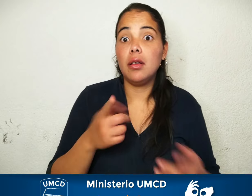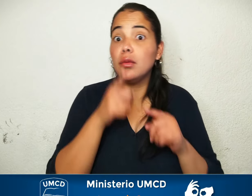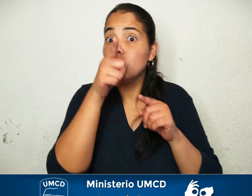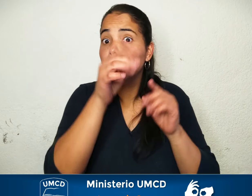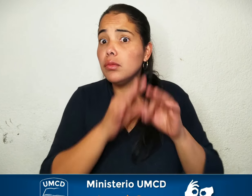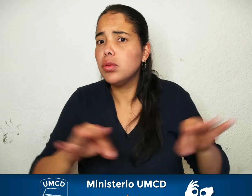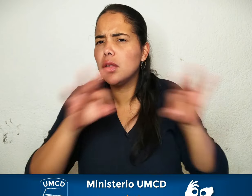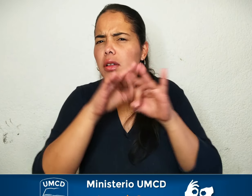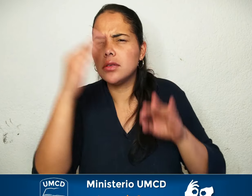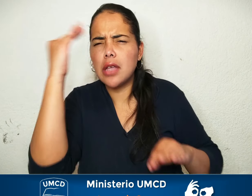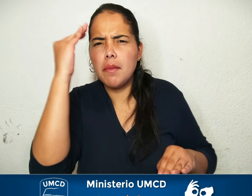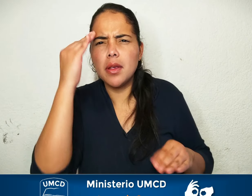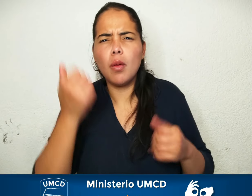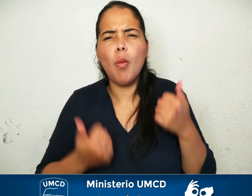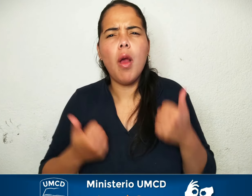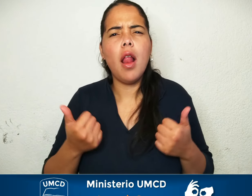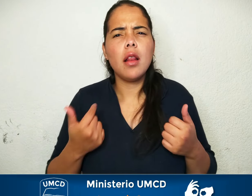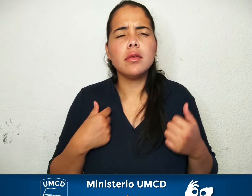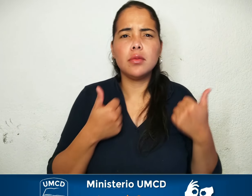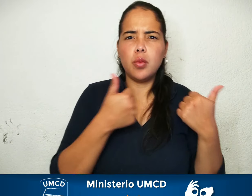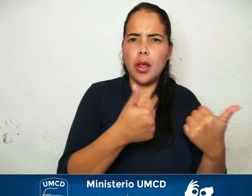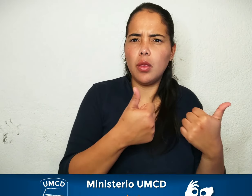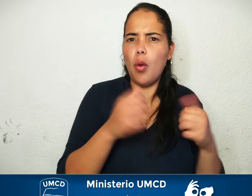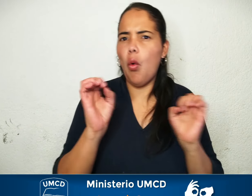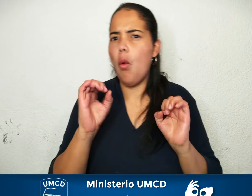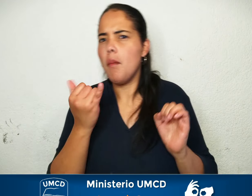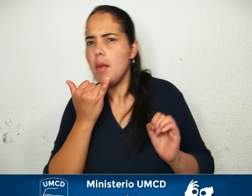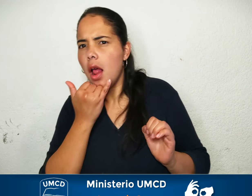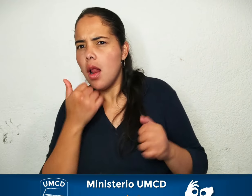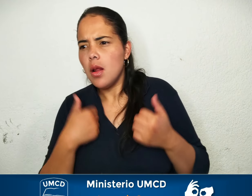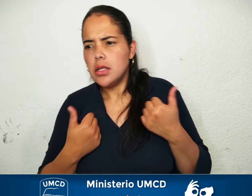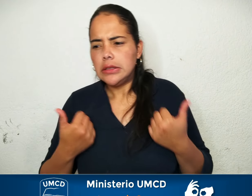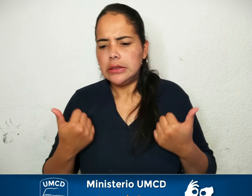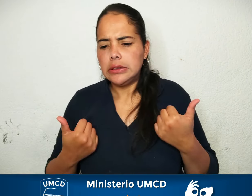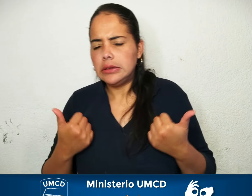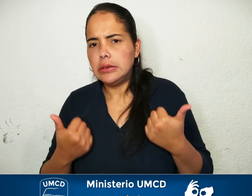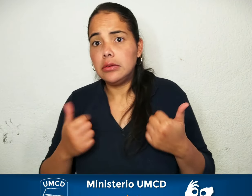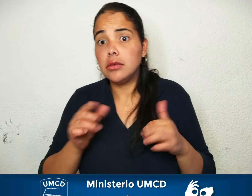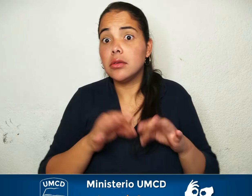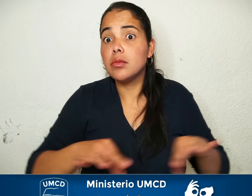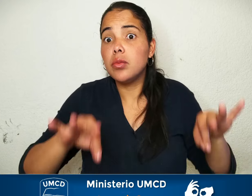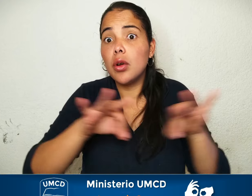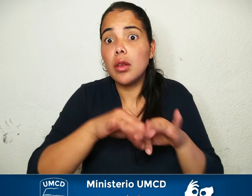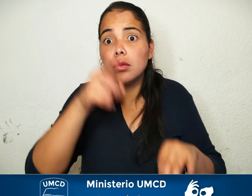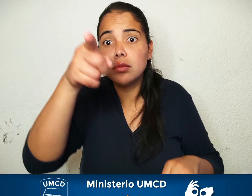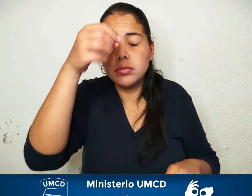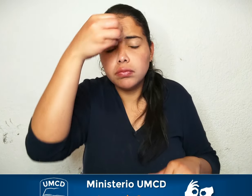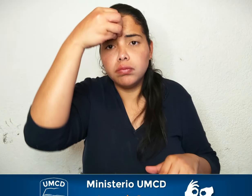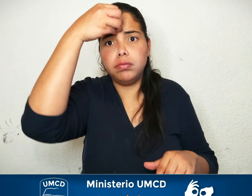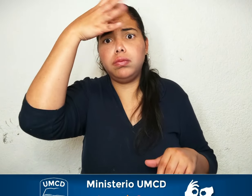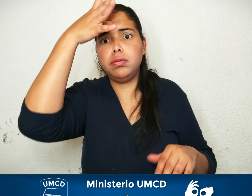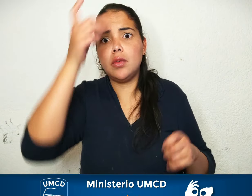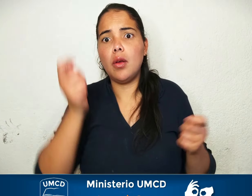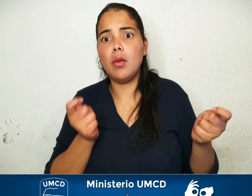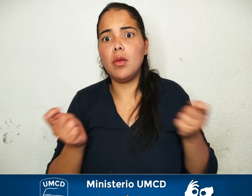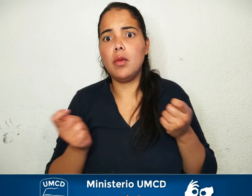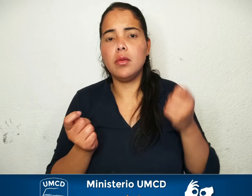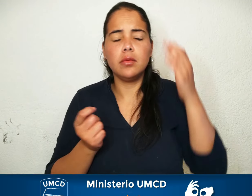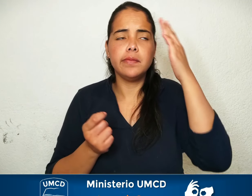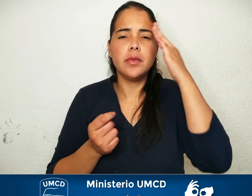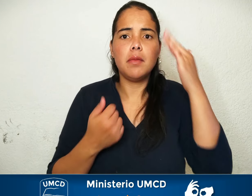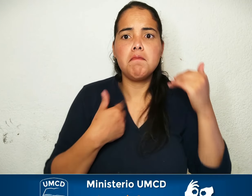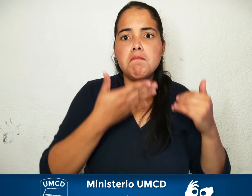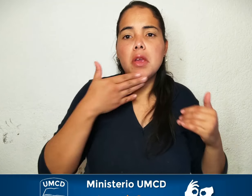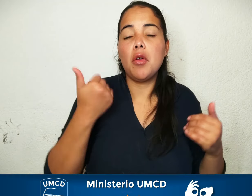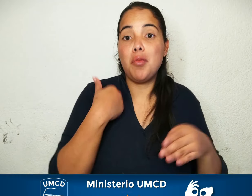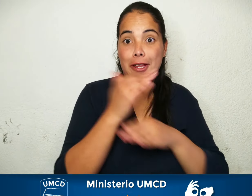y qué no le agrada a Dios. Pero tengan cuidado, les decía Pablo, que ese conocimiento no les envanezca y que